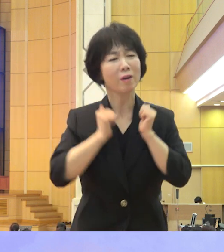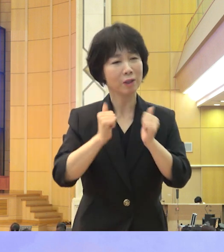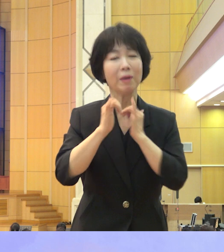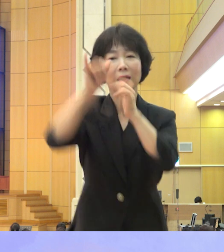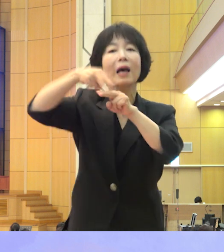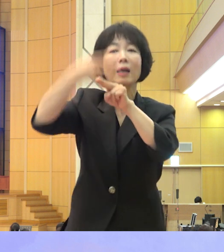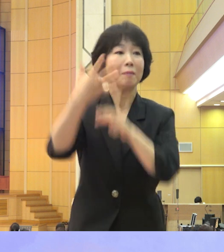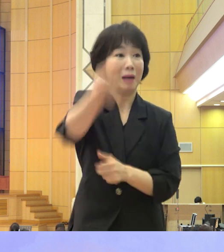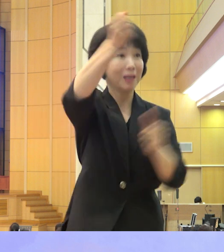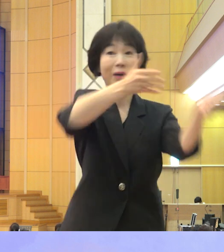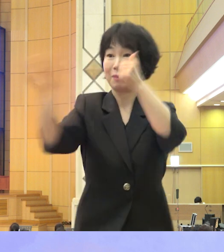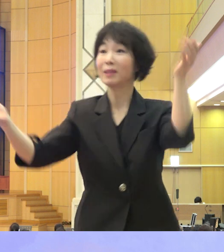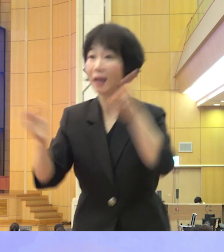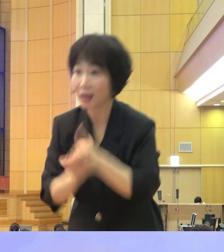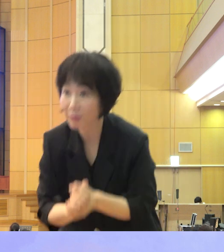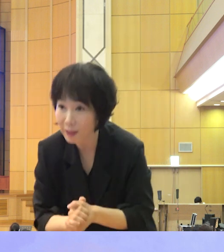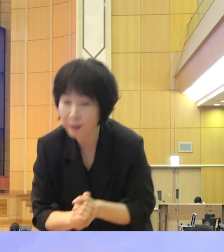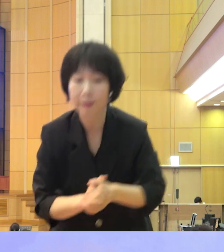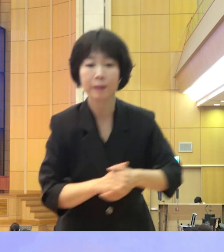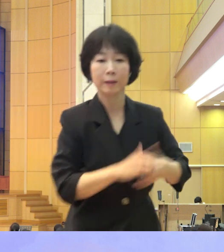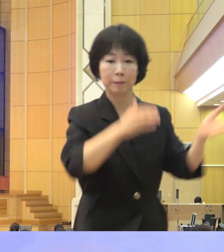10절입니다.